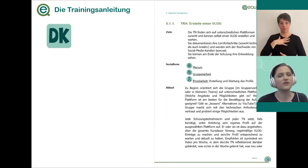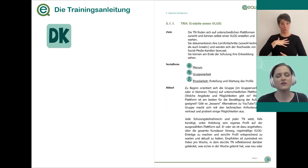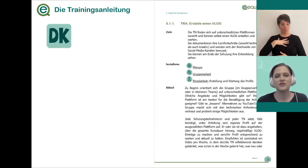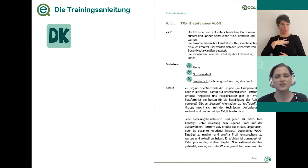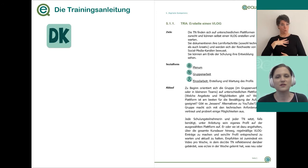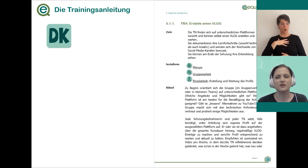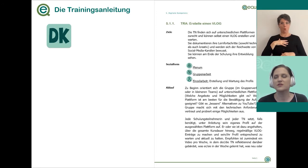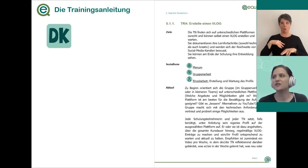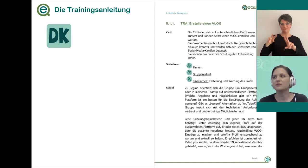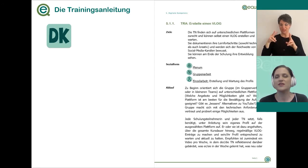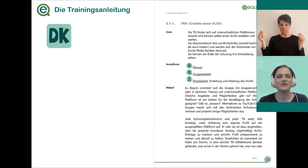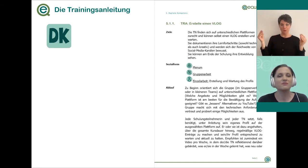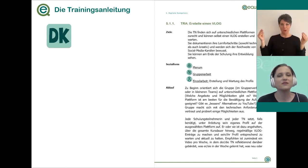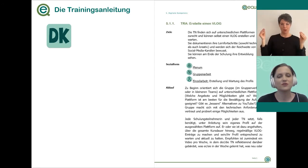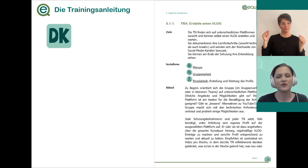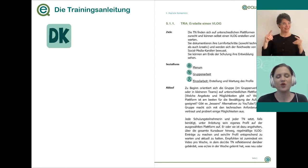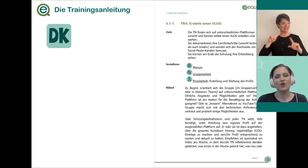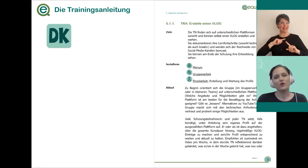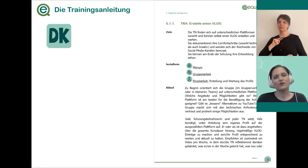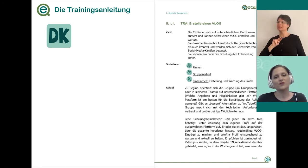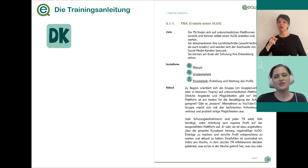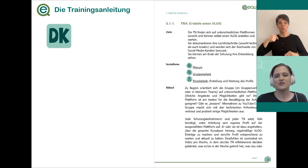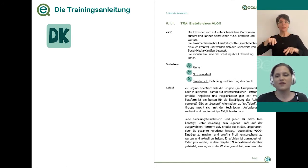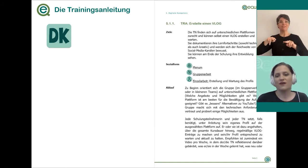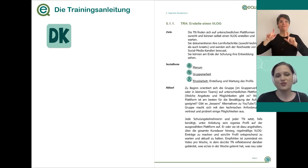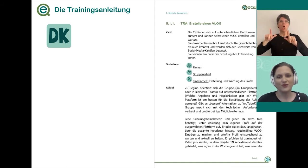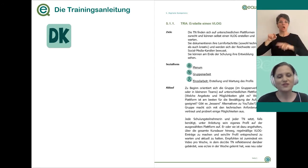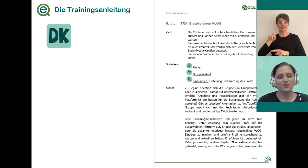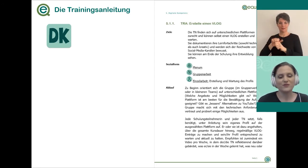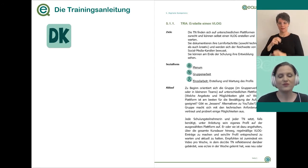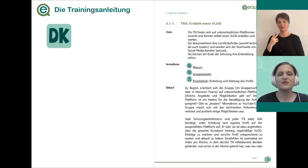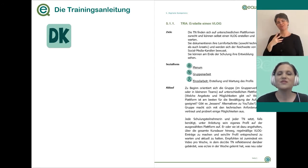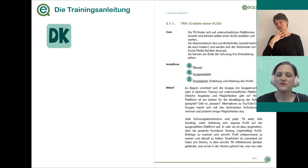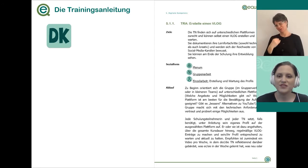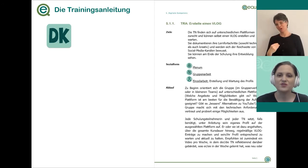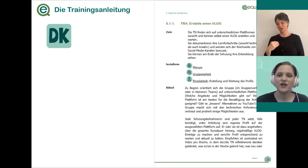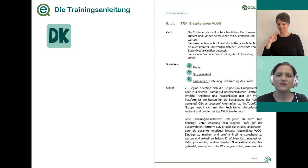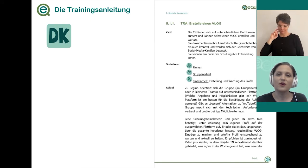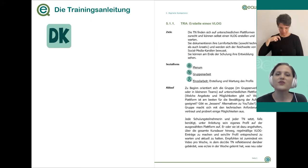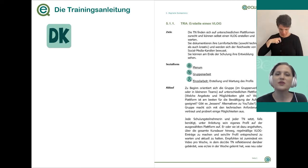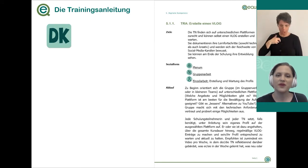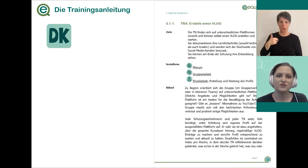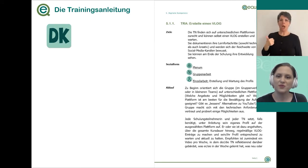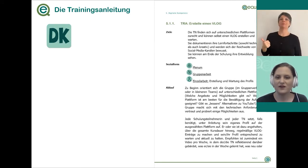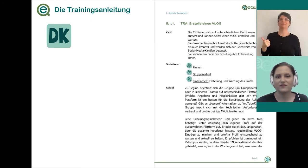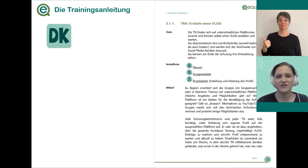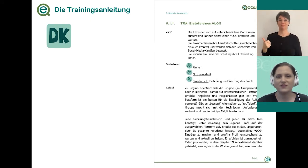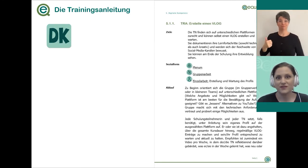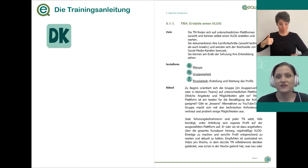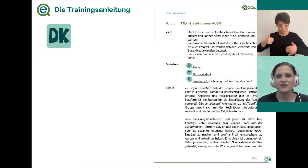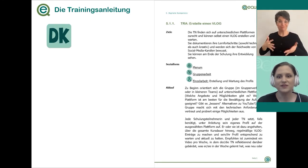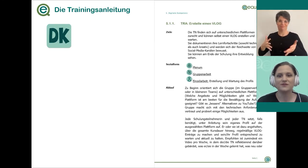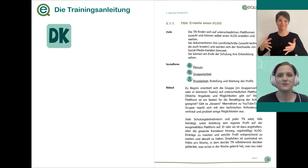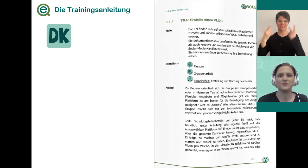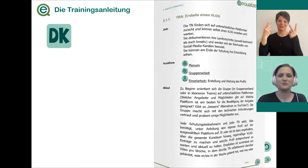meiner Videos ganz anders aus. Das habe ich hier alles mitgenommen. Und das ist ein schönes Instrument, um das festzuhalten, auch in Gebärdensprache, was ja auch